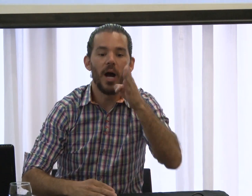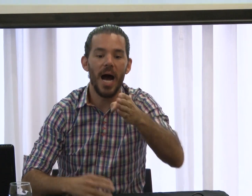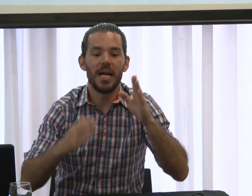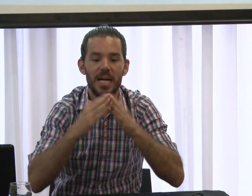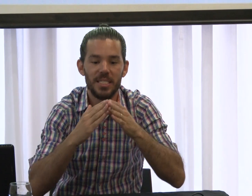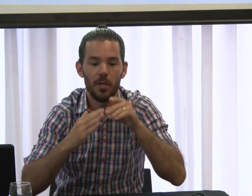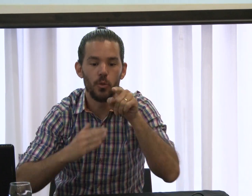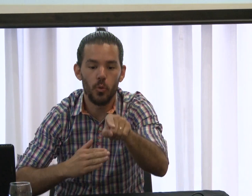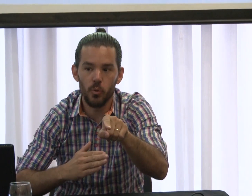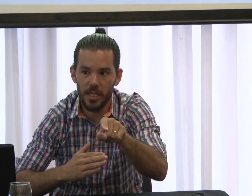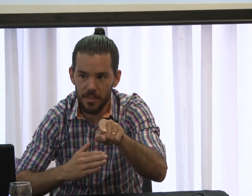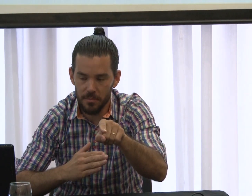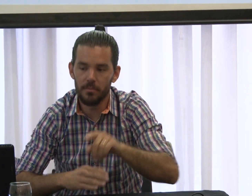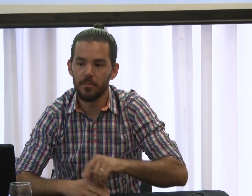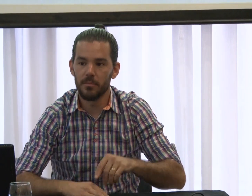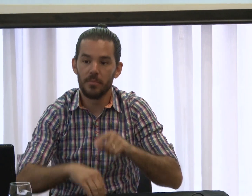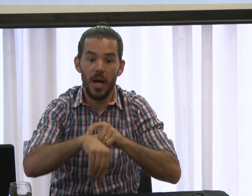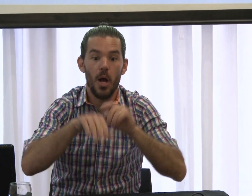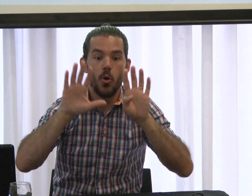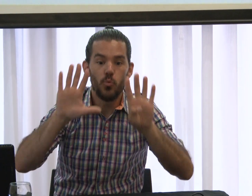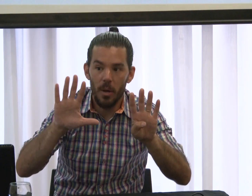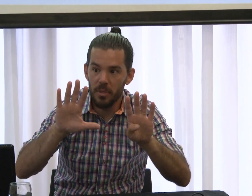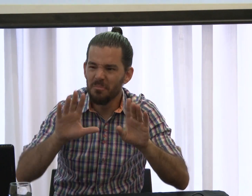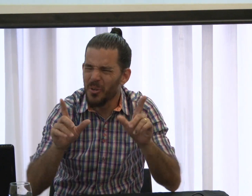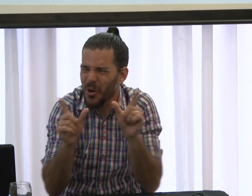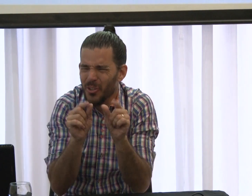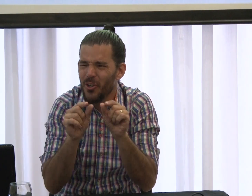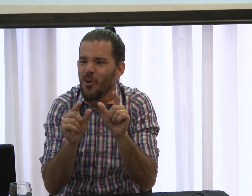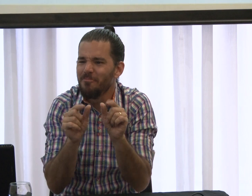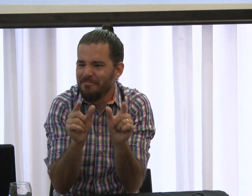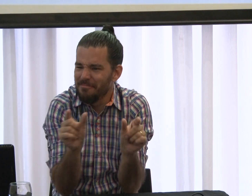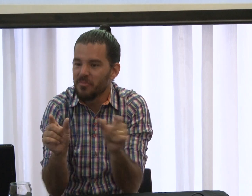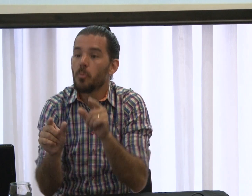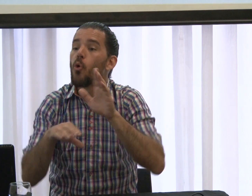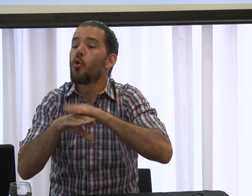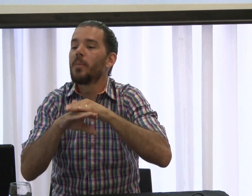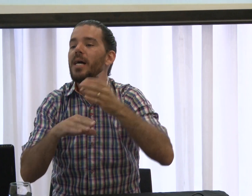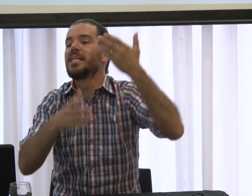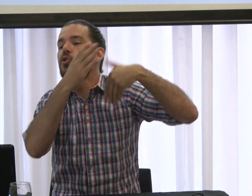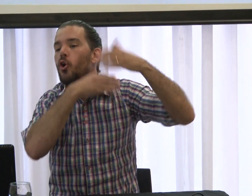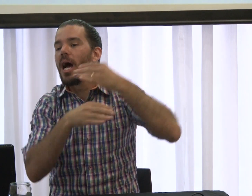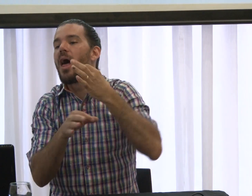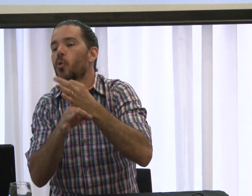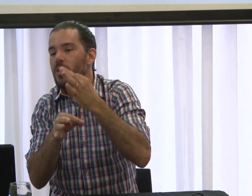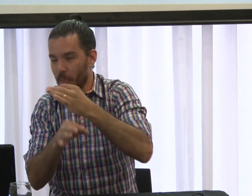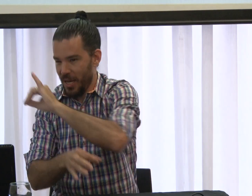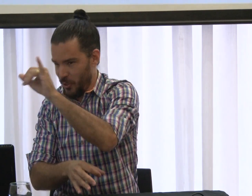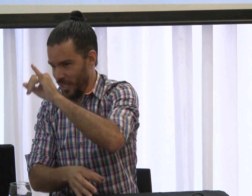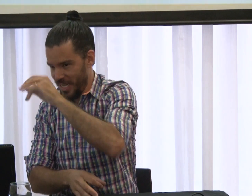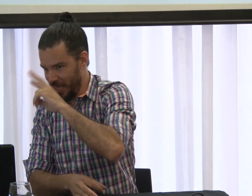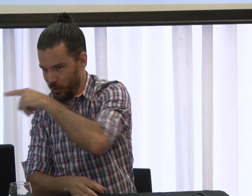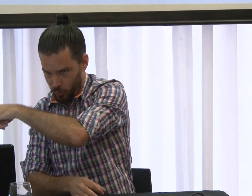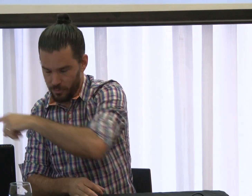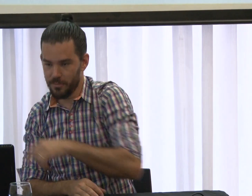bueno, le decía el mensaje, bueno, ahora voy a ir a casa, a las 9 más o menos, algo corto, sencillo. Dice, porque claro, dice, después Natalia